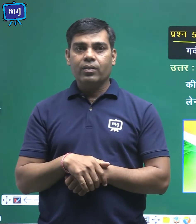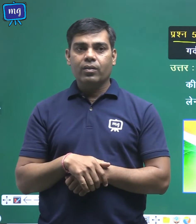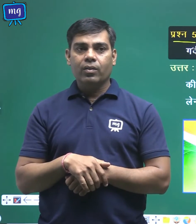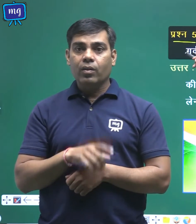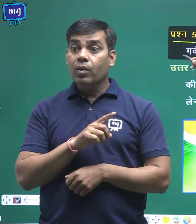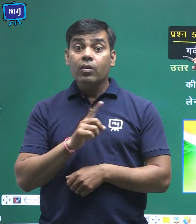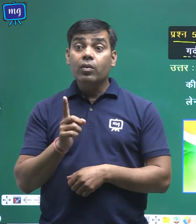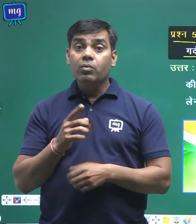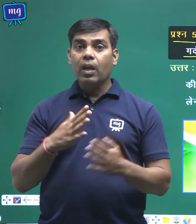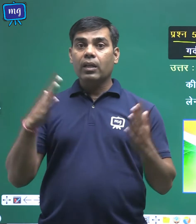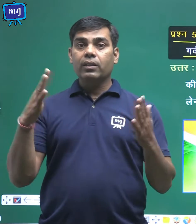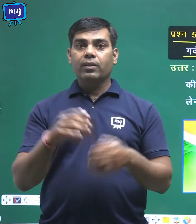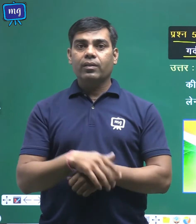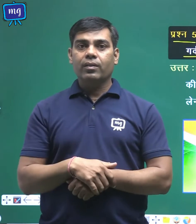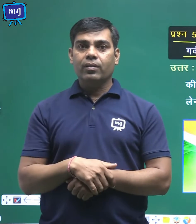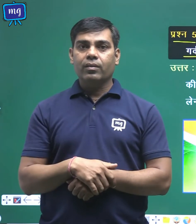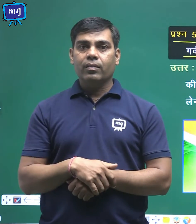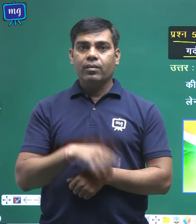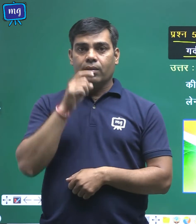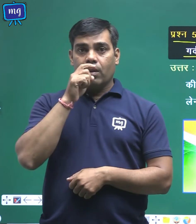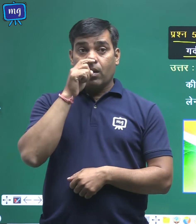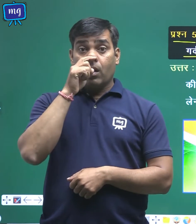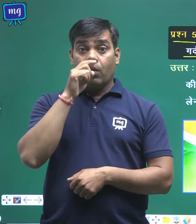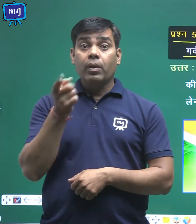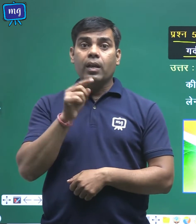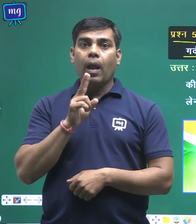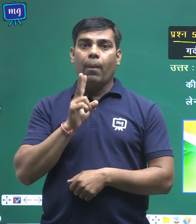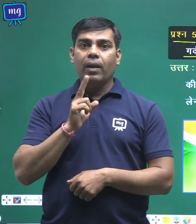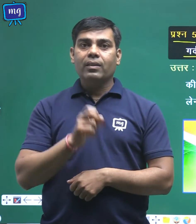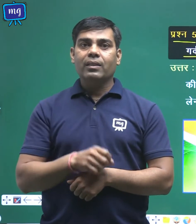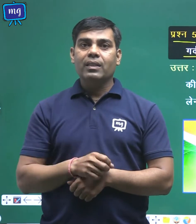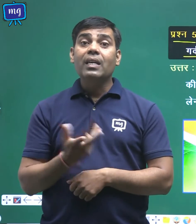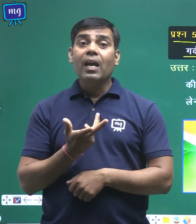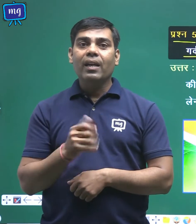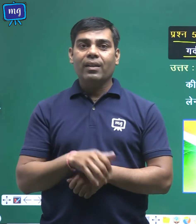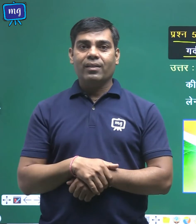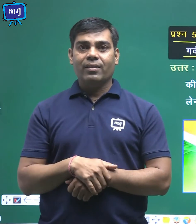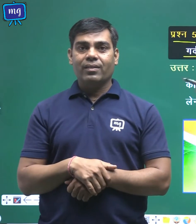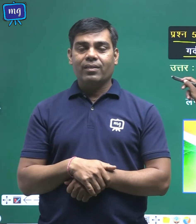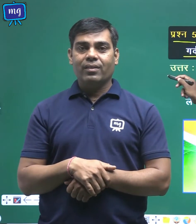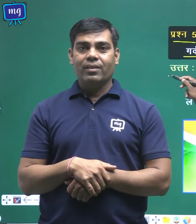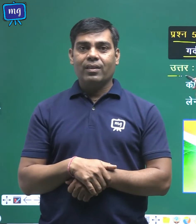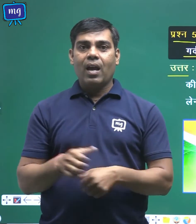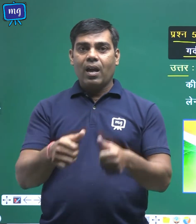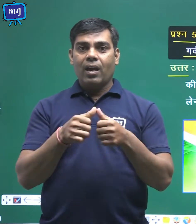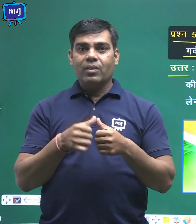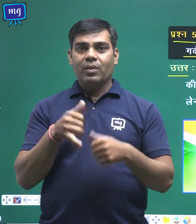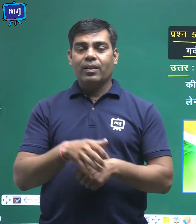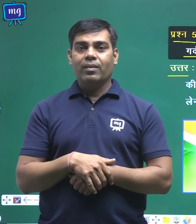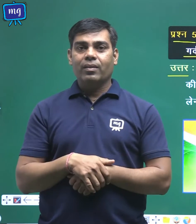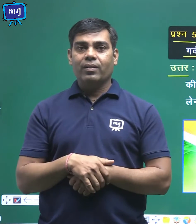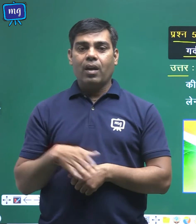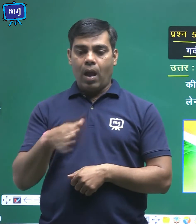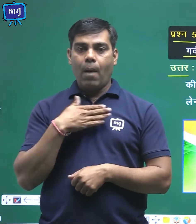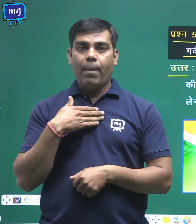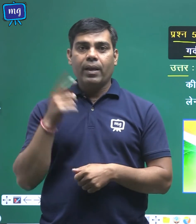सबसे अधिक गर्व की बात क्या है? उत्तर है,